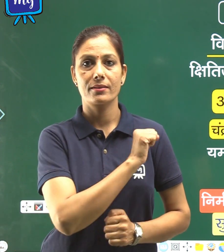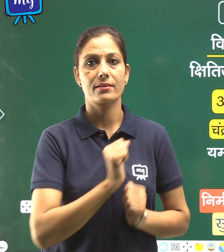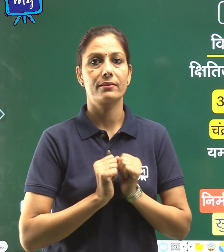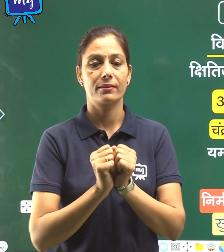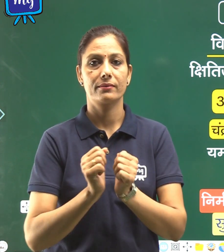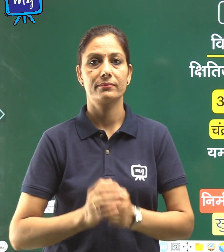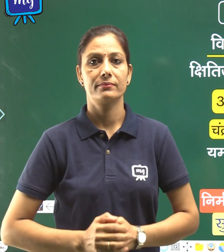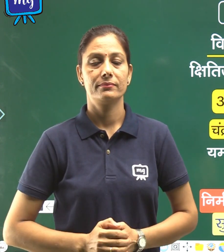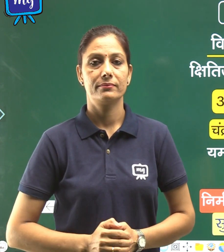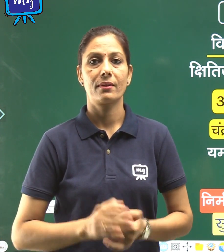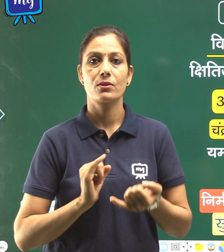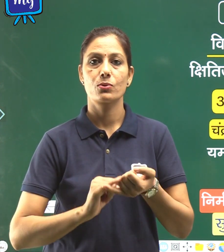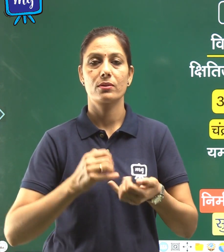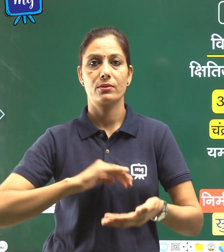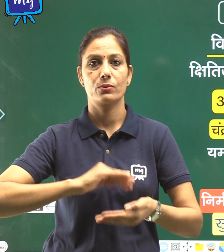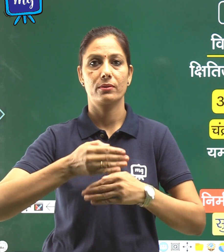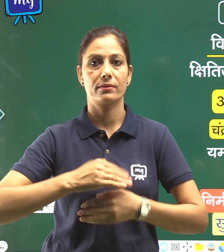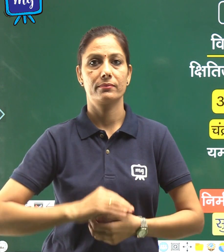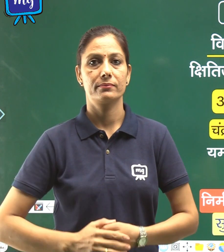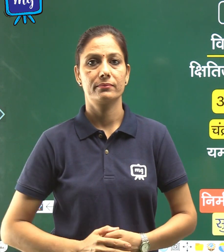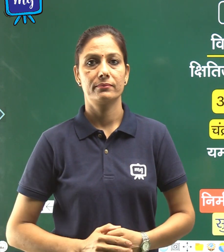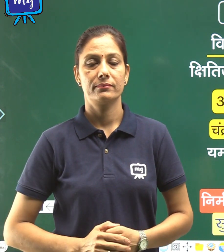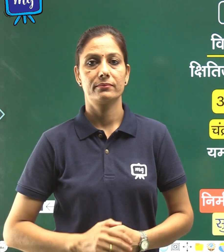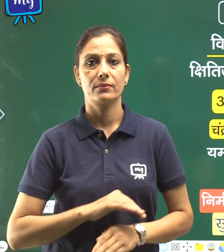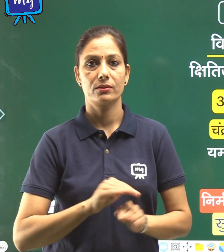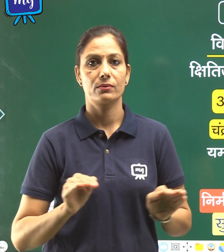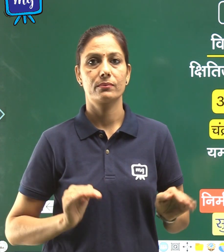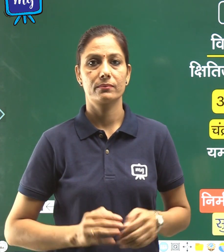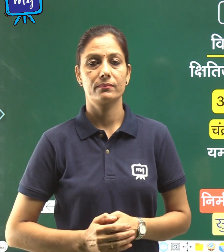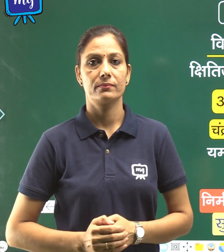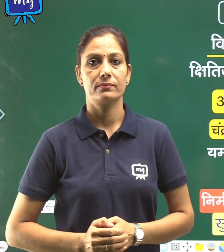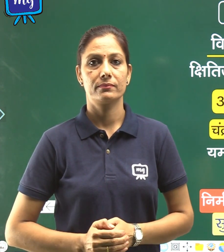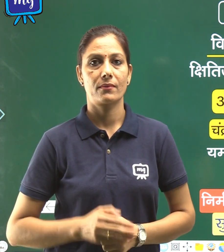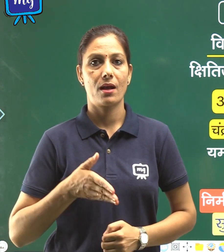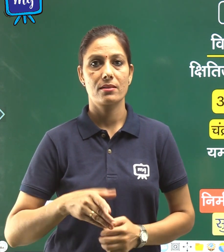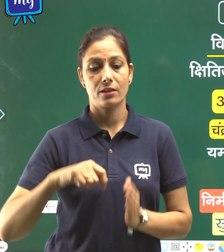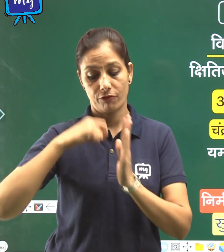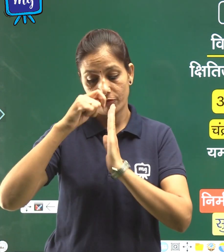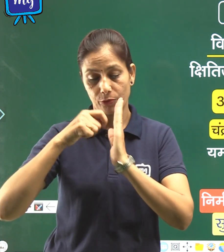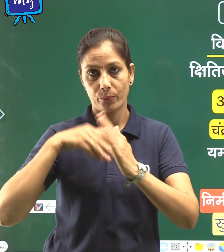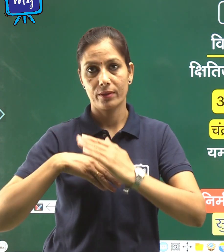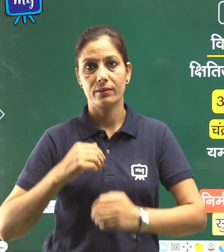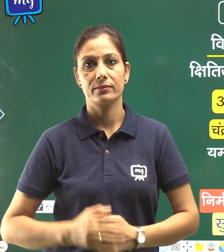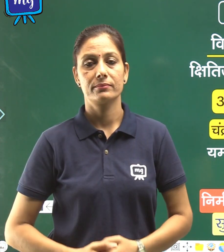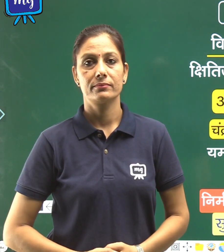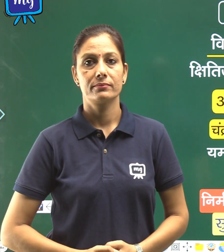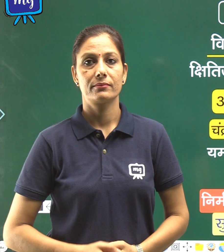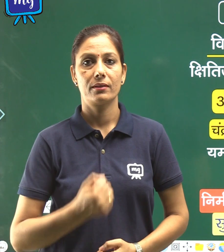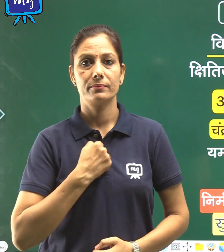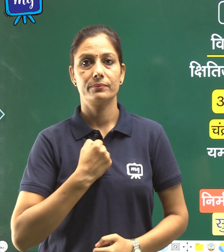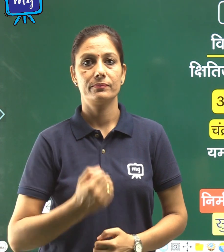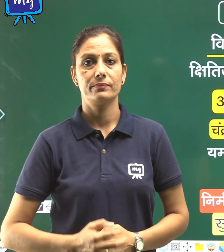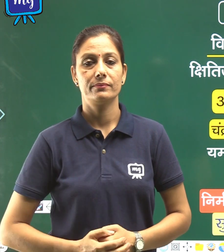हैं सुशीला चौधरी। बच्चों, आज के वीडियो में